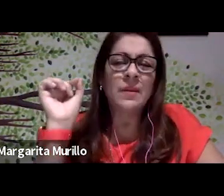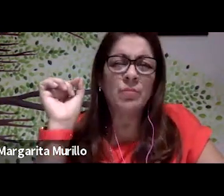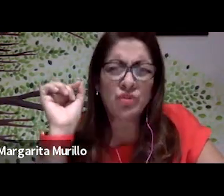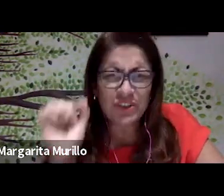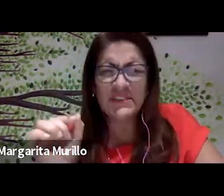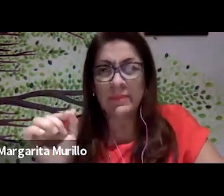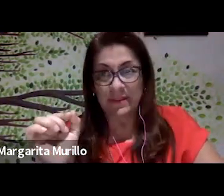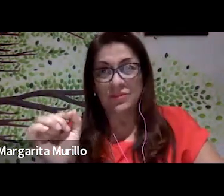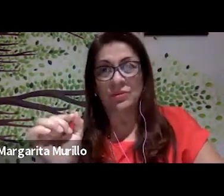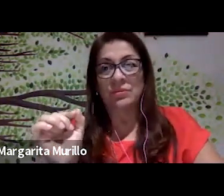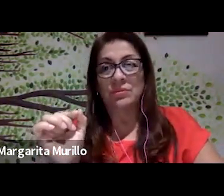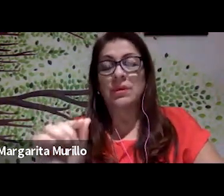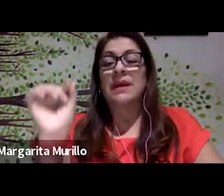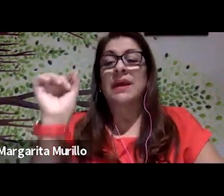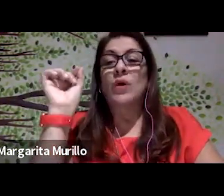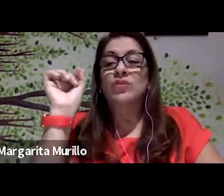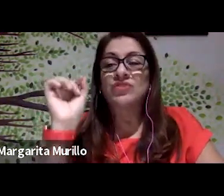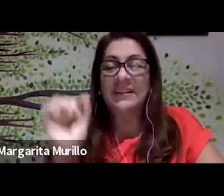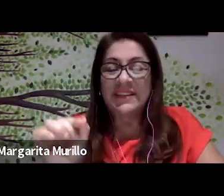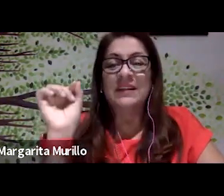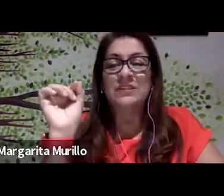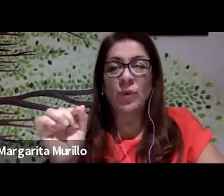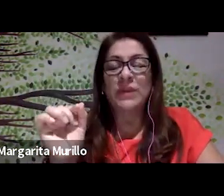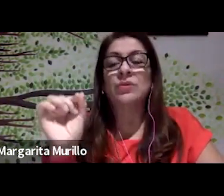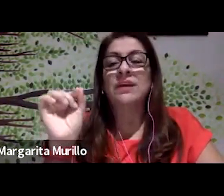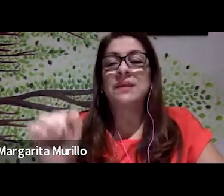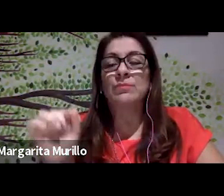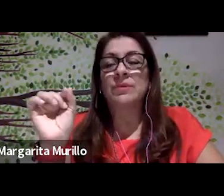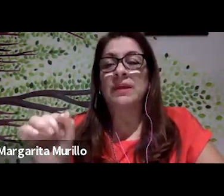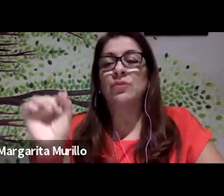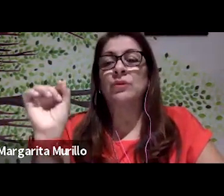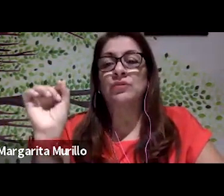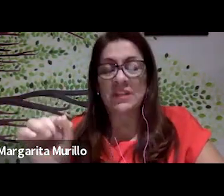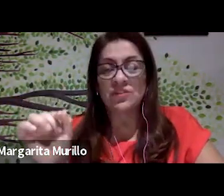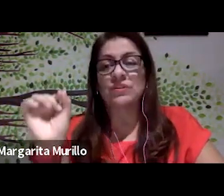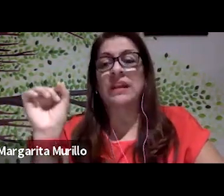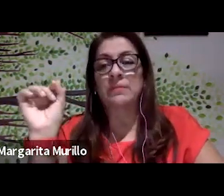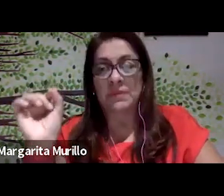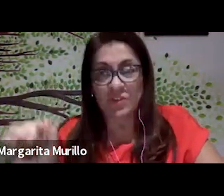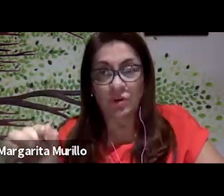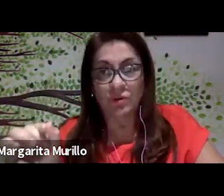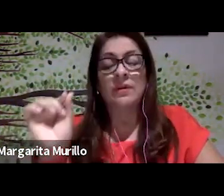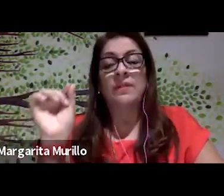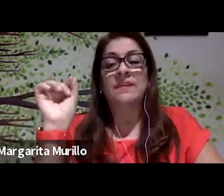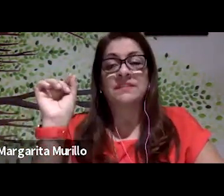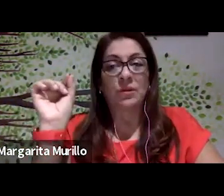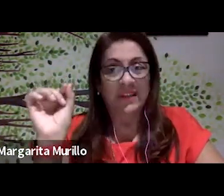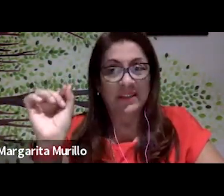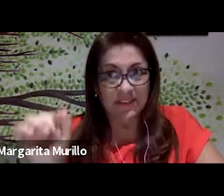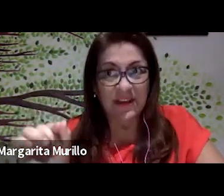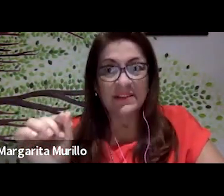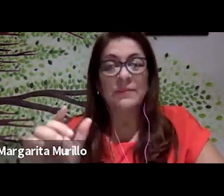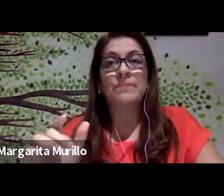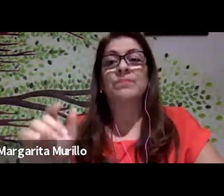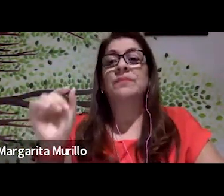ponerle muchísima atención cuando se altera el sueño estamos hablando de los inicios de la depresión de